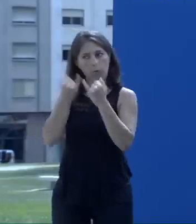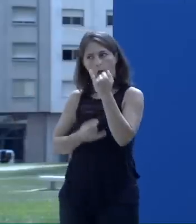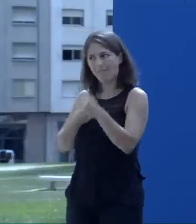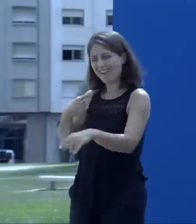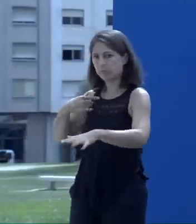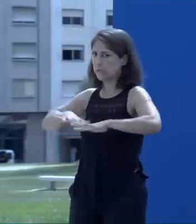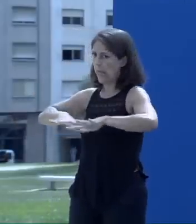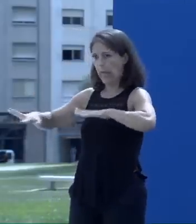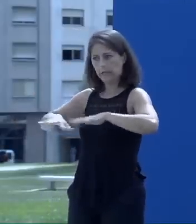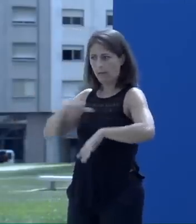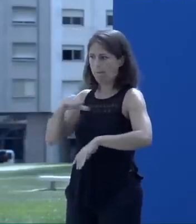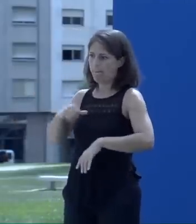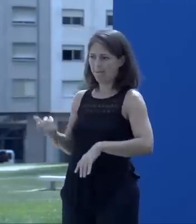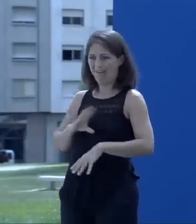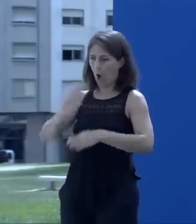facer pola súa conta.